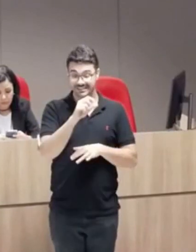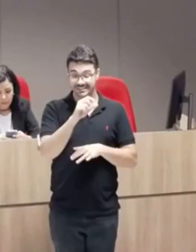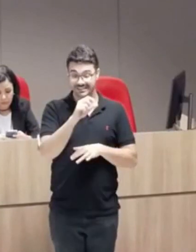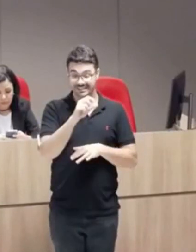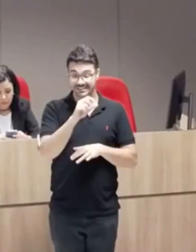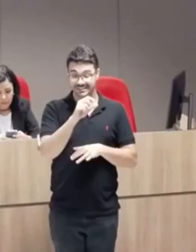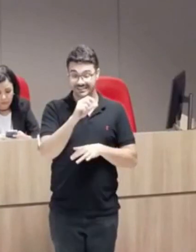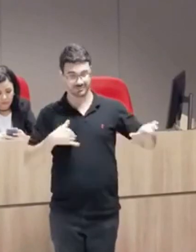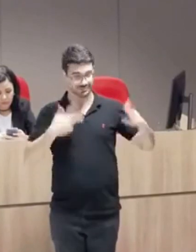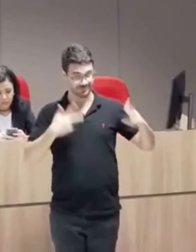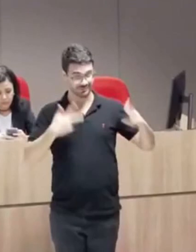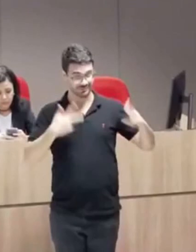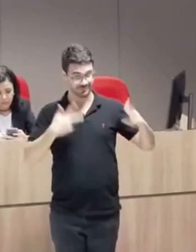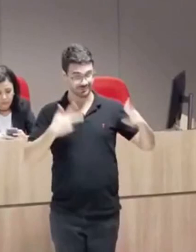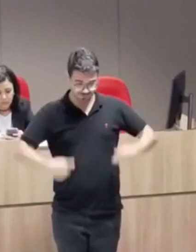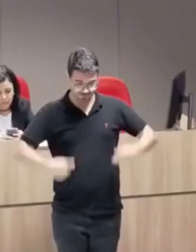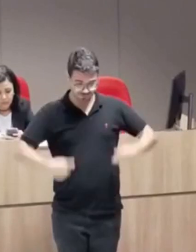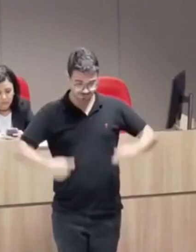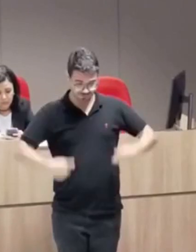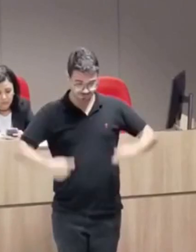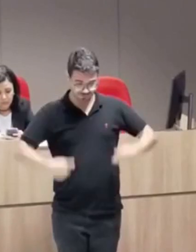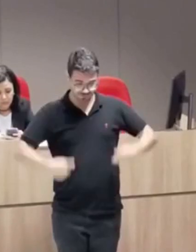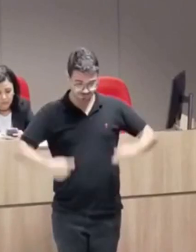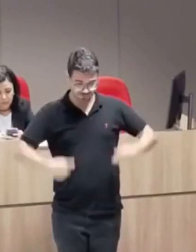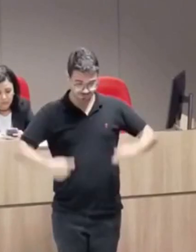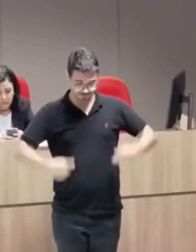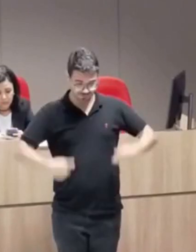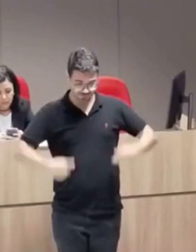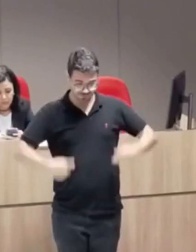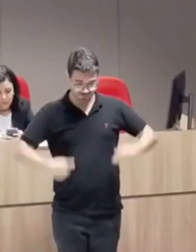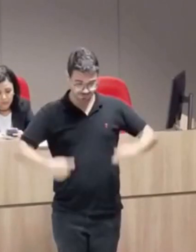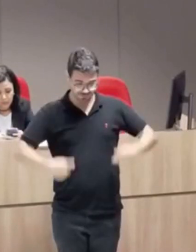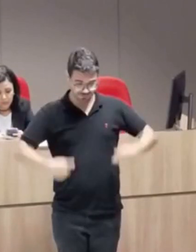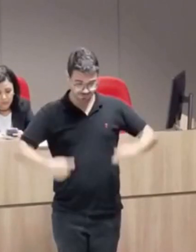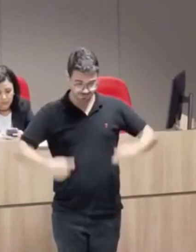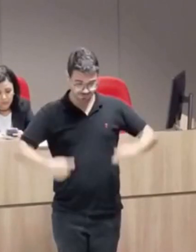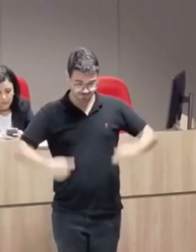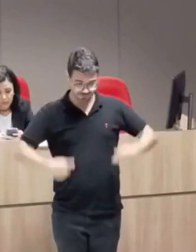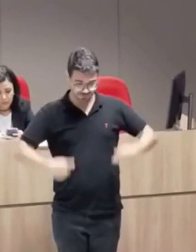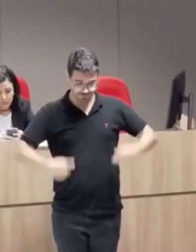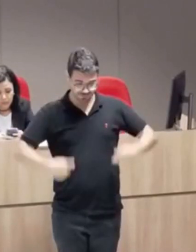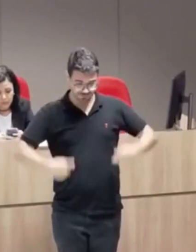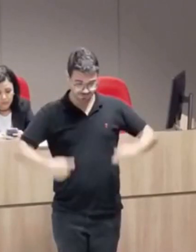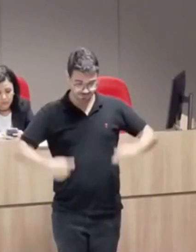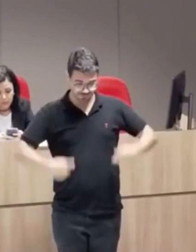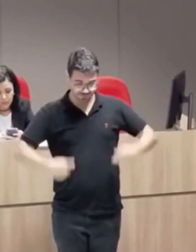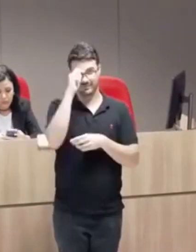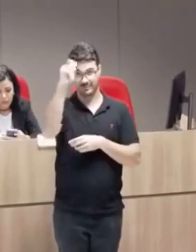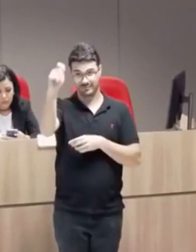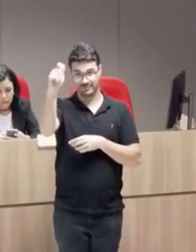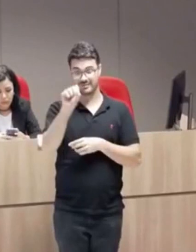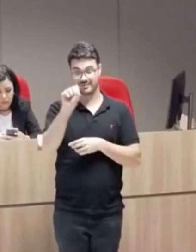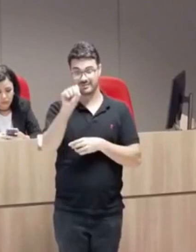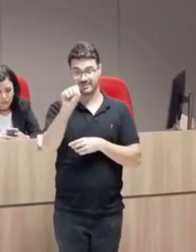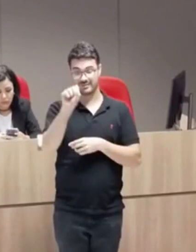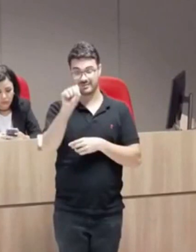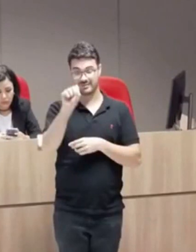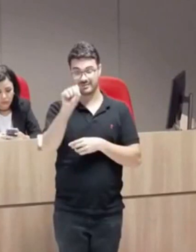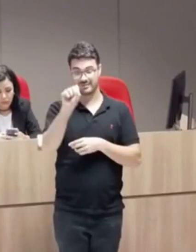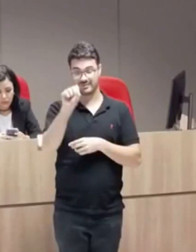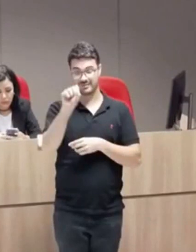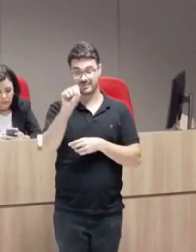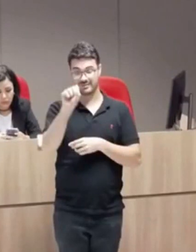tão distante da normalidade como é a própria psicose. Por isso eu fico com o Sam, que é uma pessoa que nos